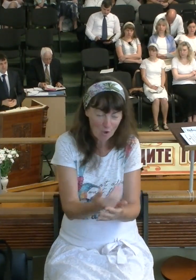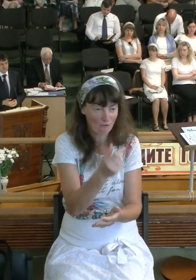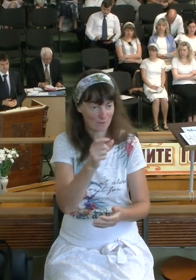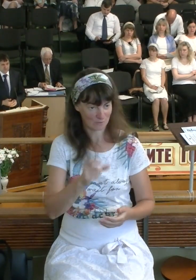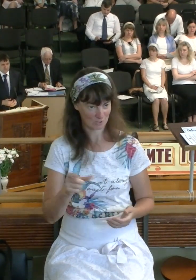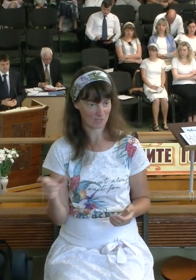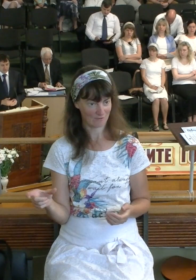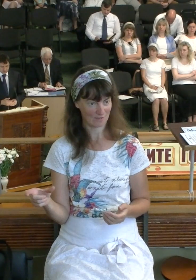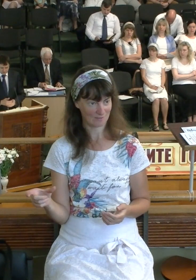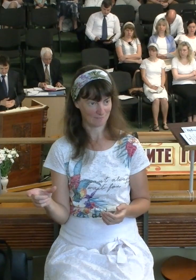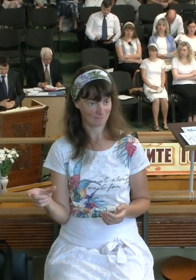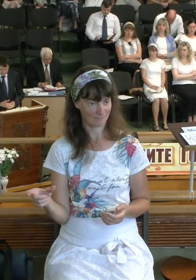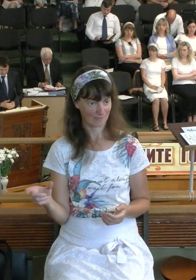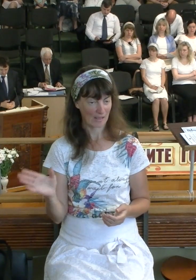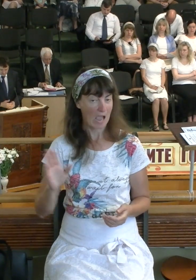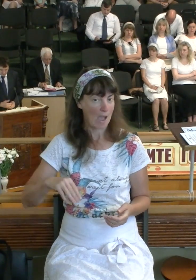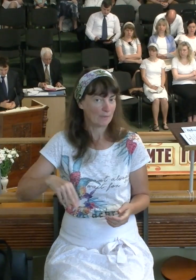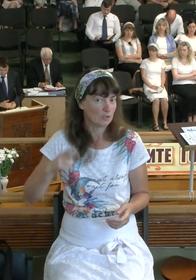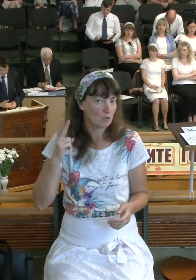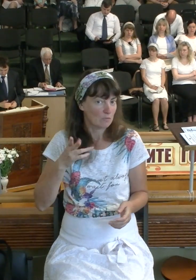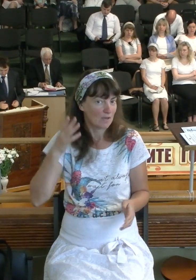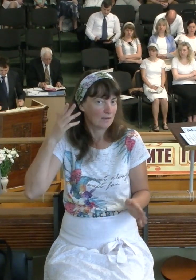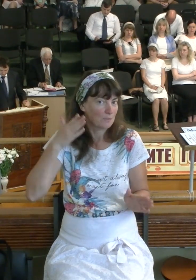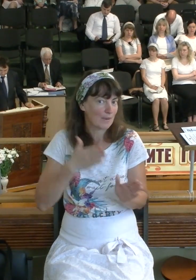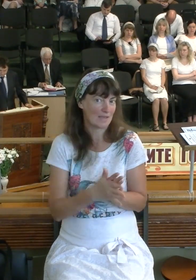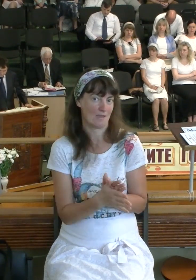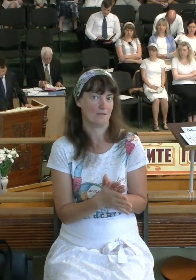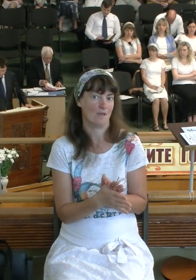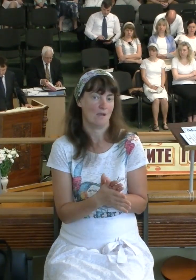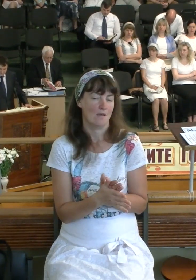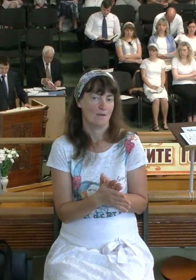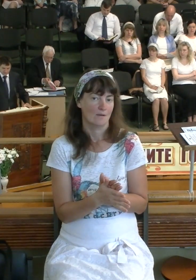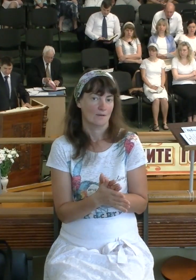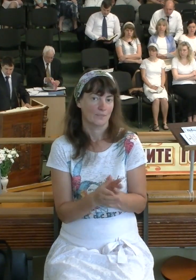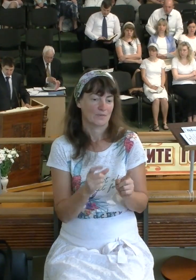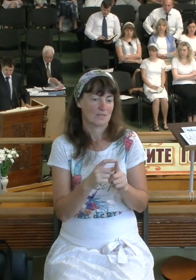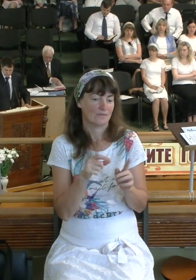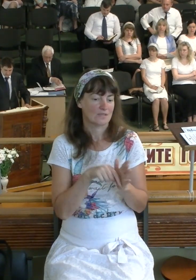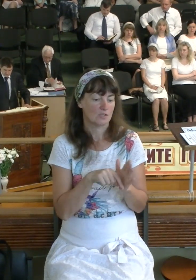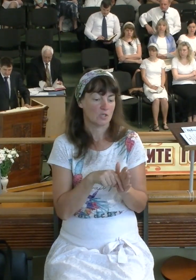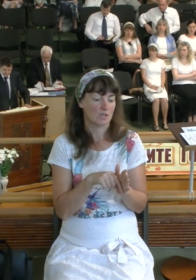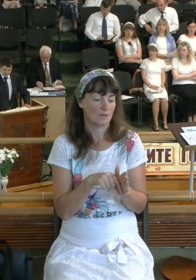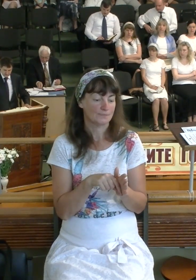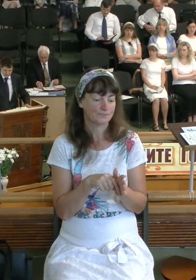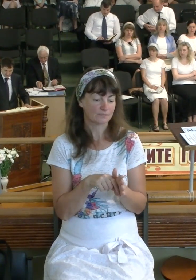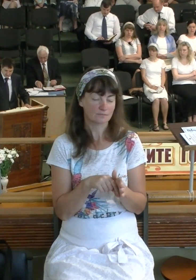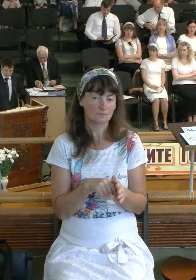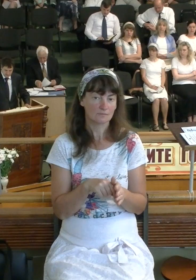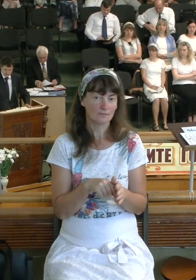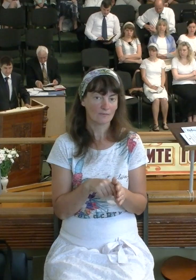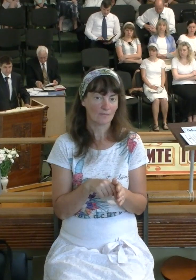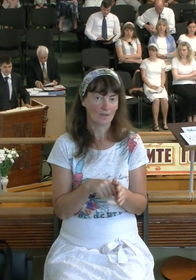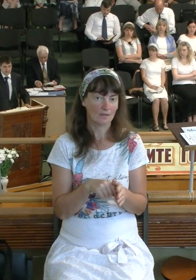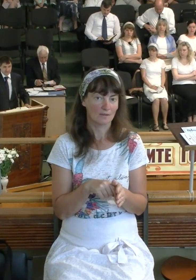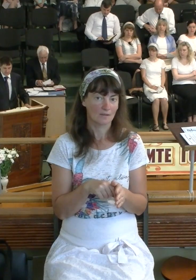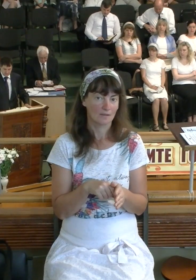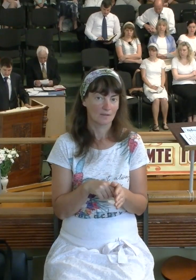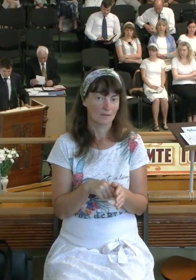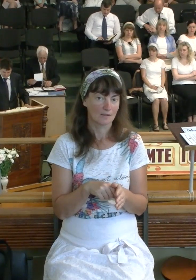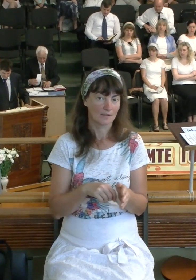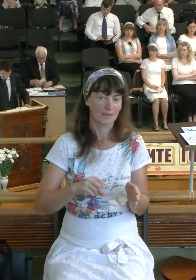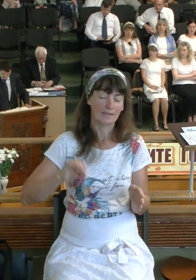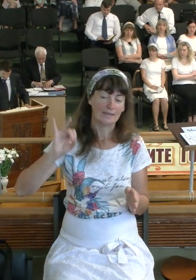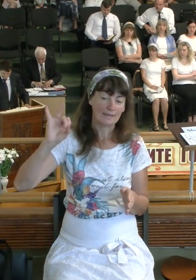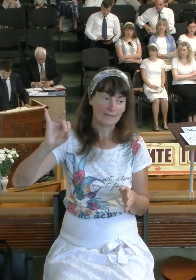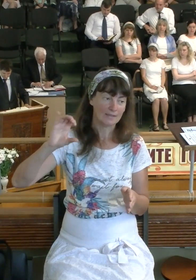Исполнение дальше. Что же это такое? Что эти слова означают? Знаете, исполнение, можно сказать так, это